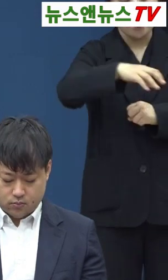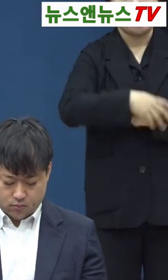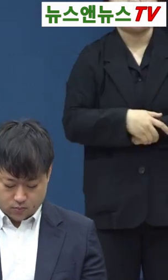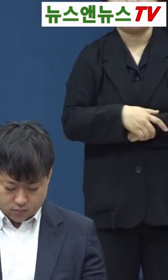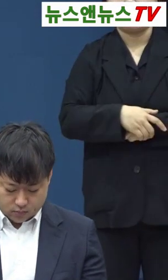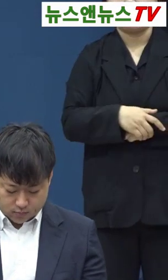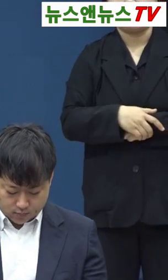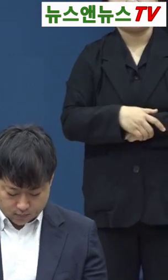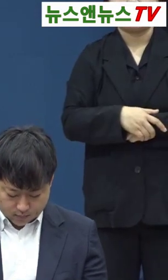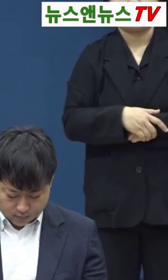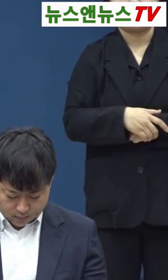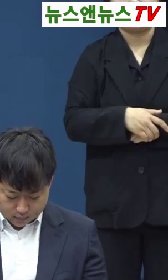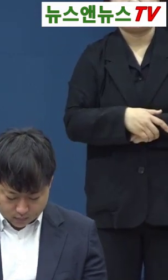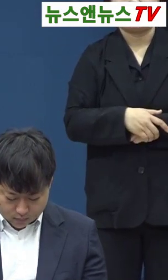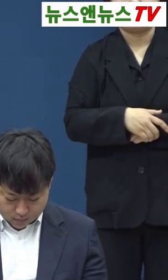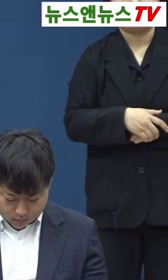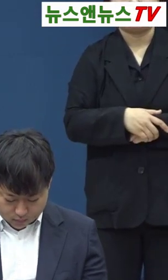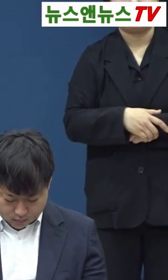그래서 거기에서